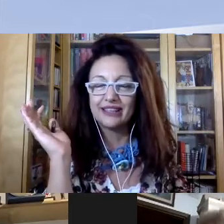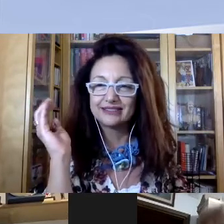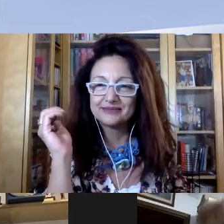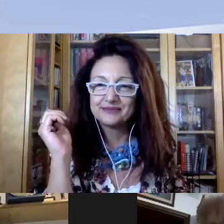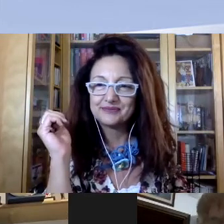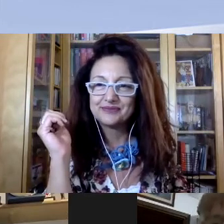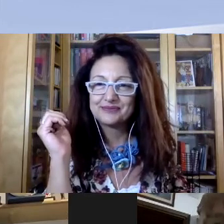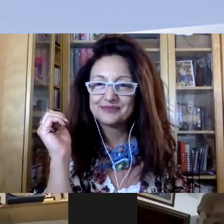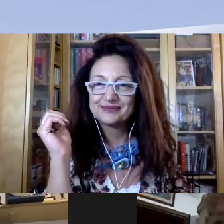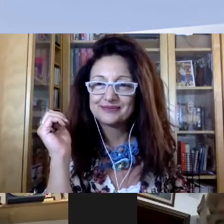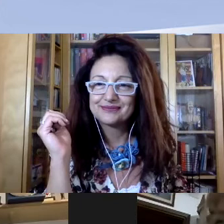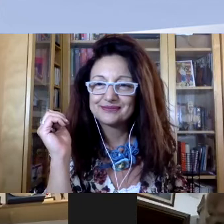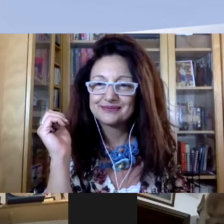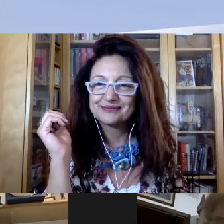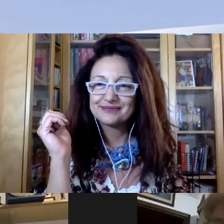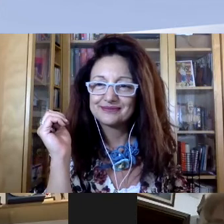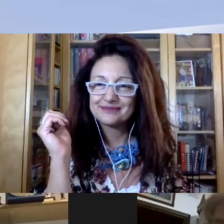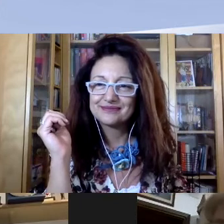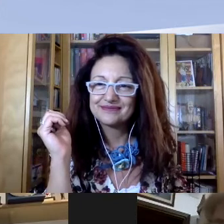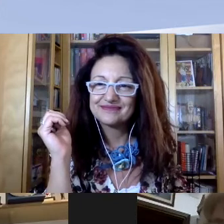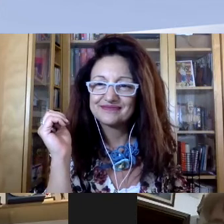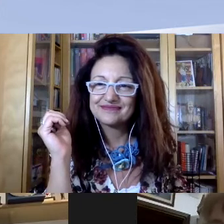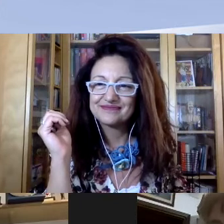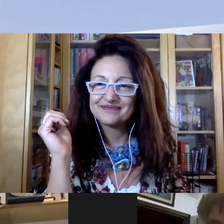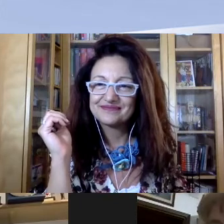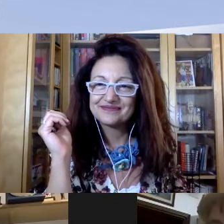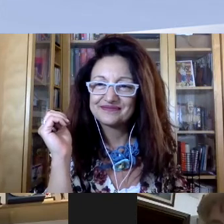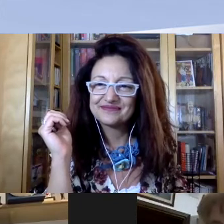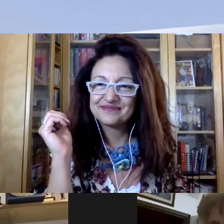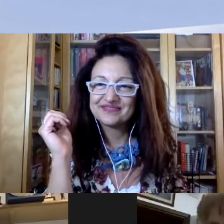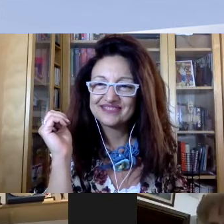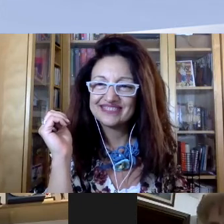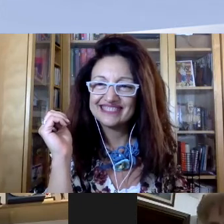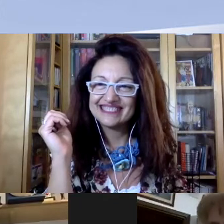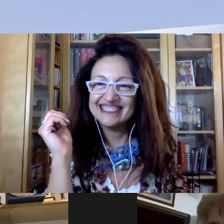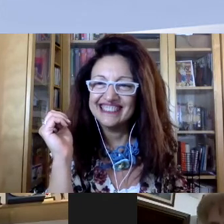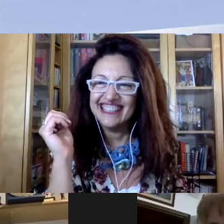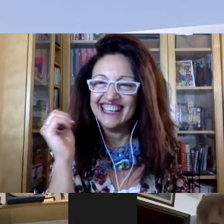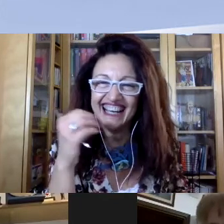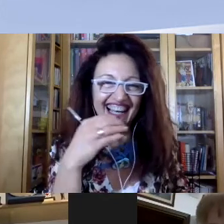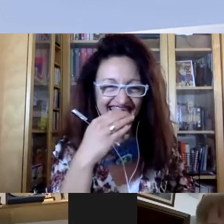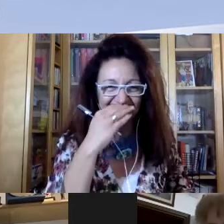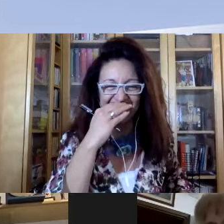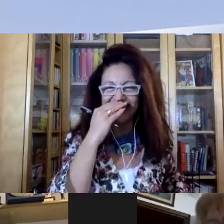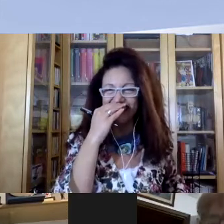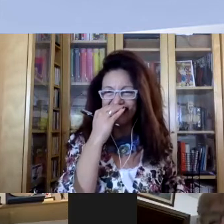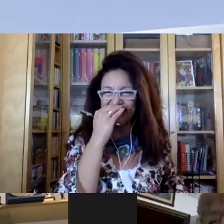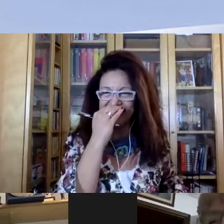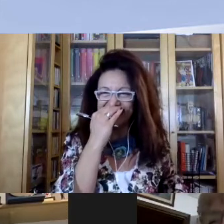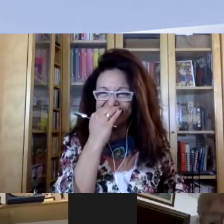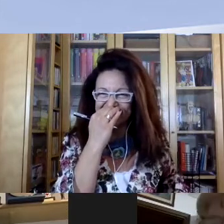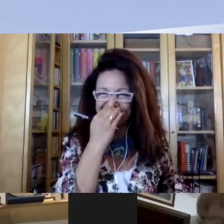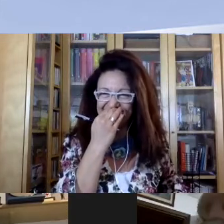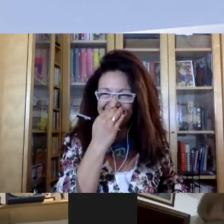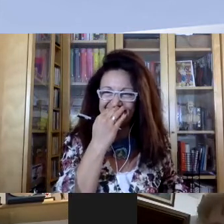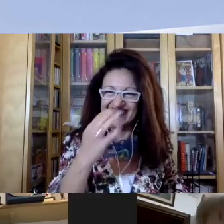caffè. Sì, la Manu prontamente, visto che mi stavo appassionando, mi ha portato il cafferino.